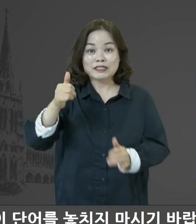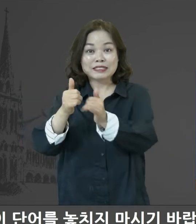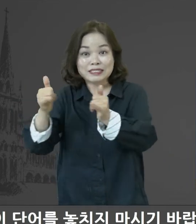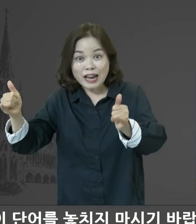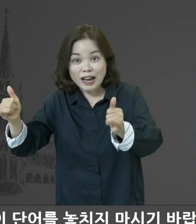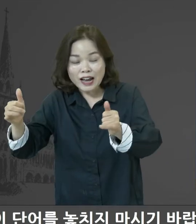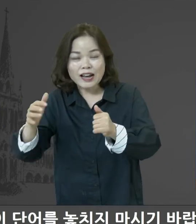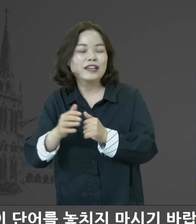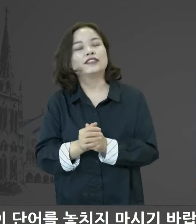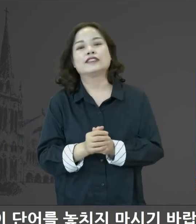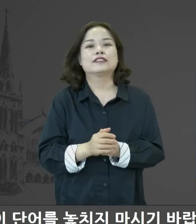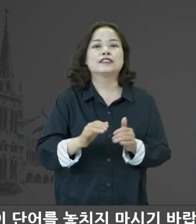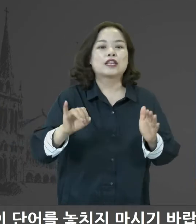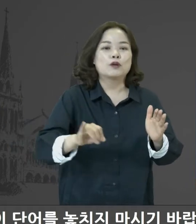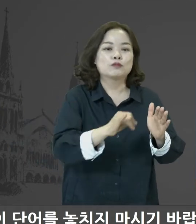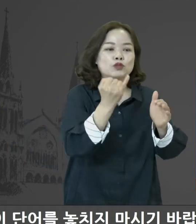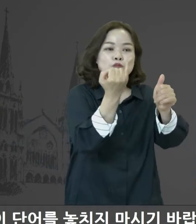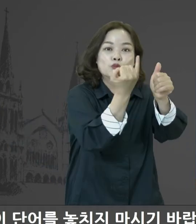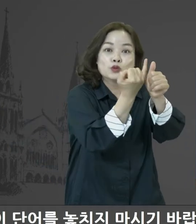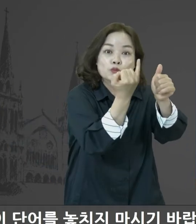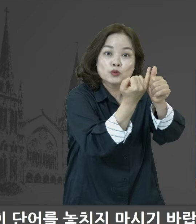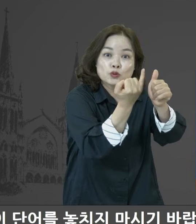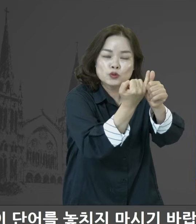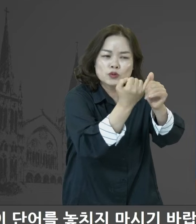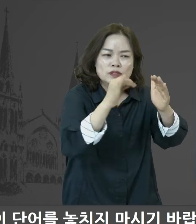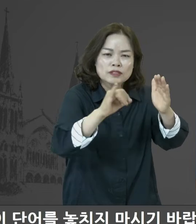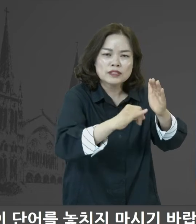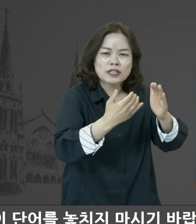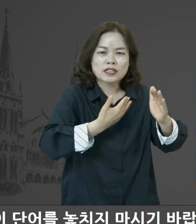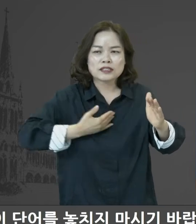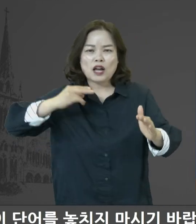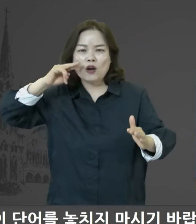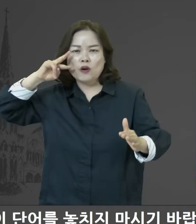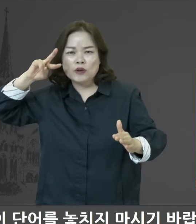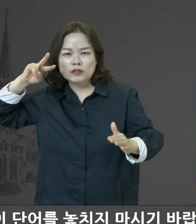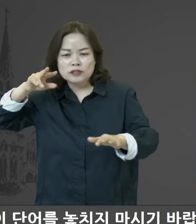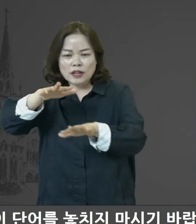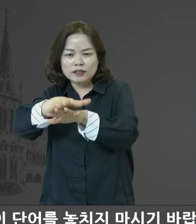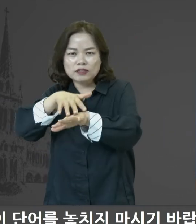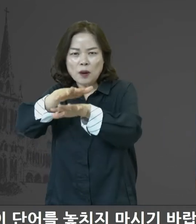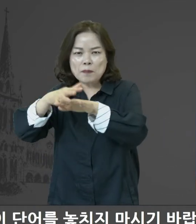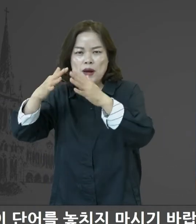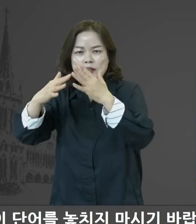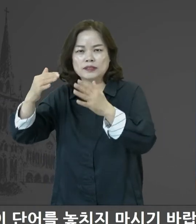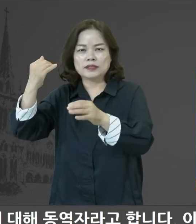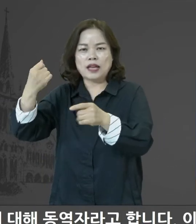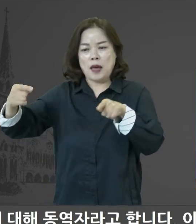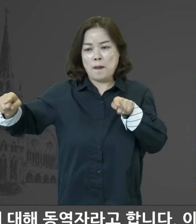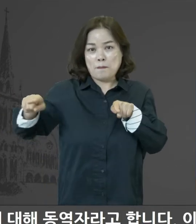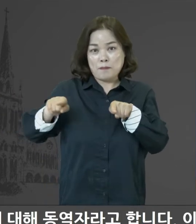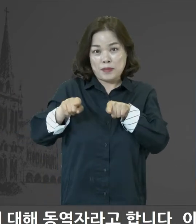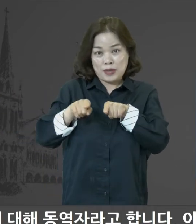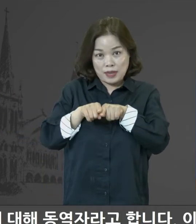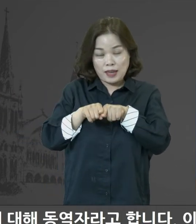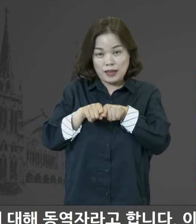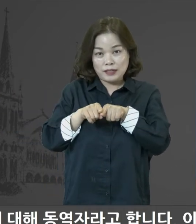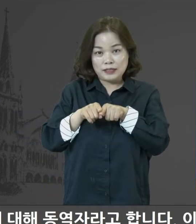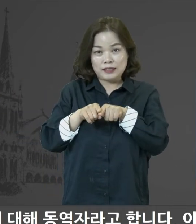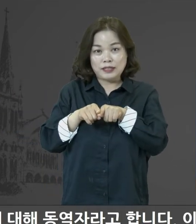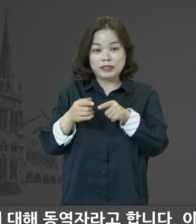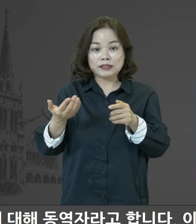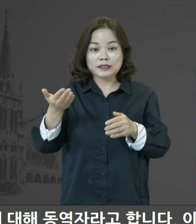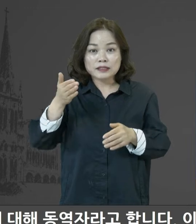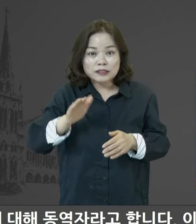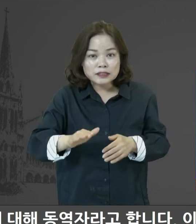브리스길라의 애칭이기도 합니다. 이 두 사람은 부부로서 사도 바울과 함께 천막을 만드는 동업을 하고 있었는데,